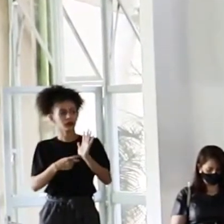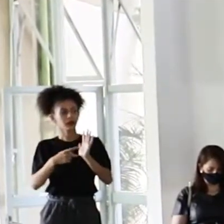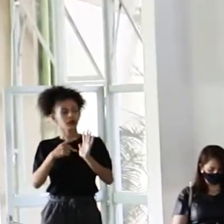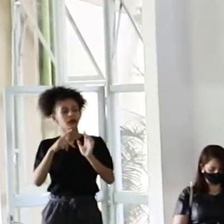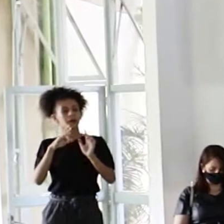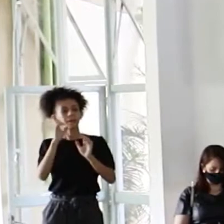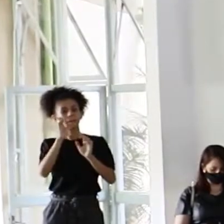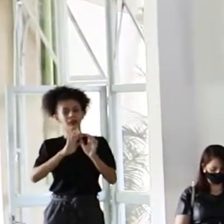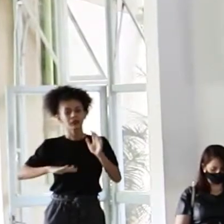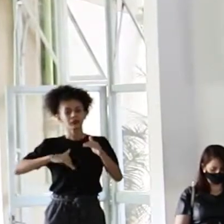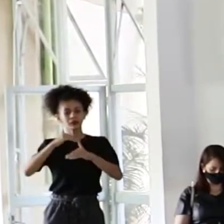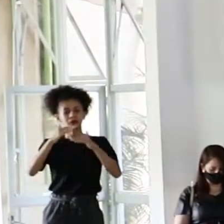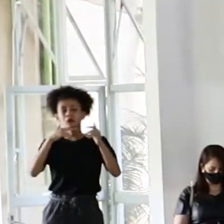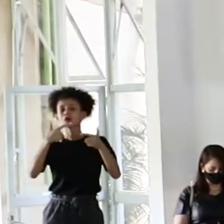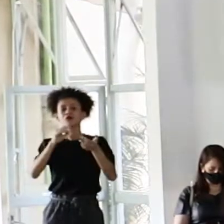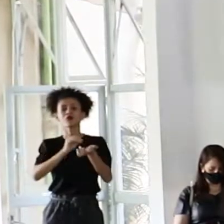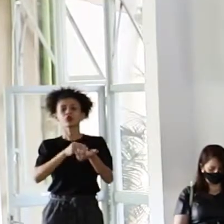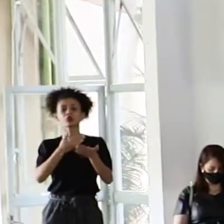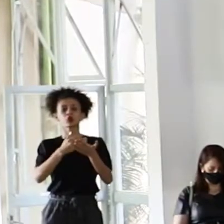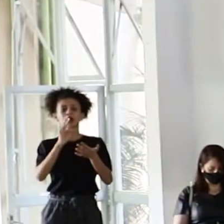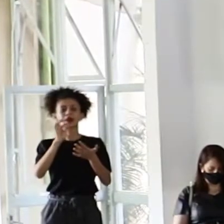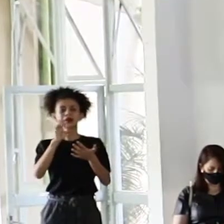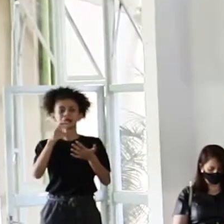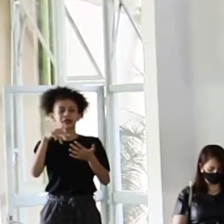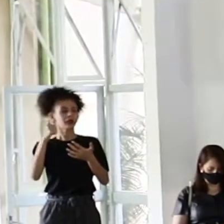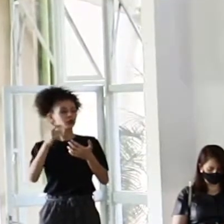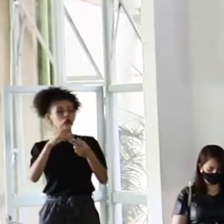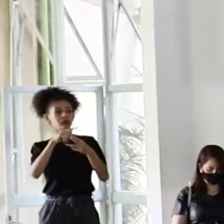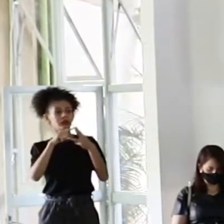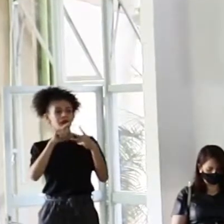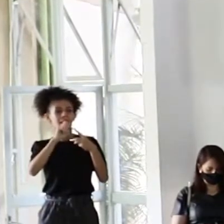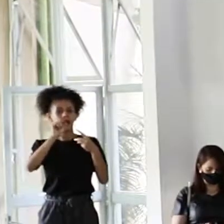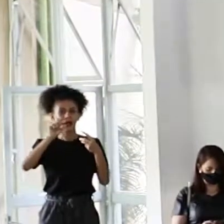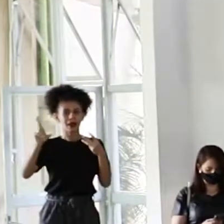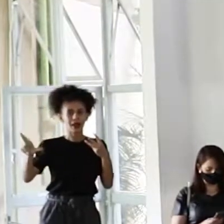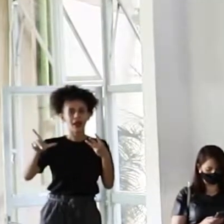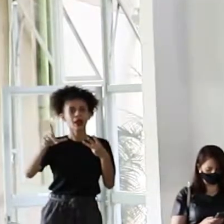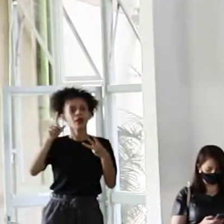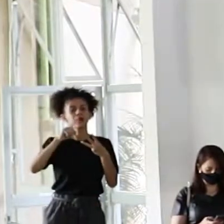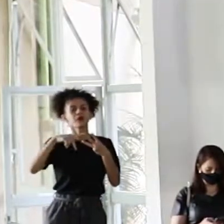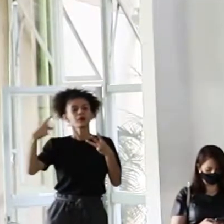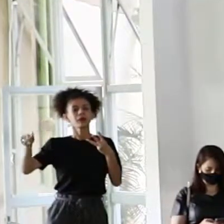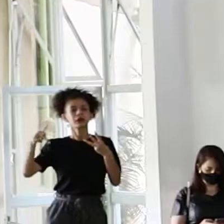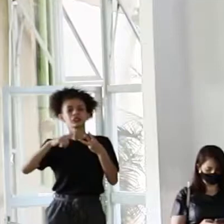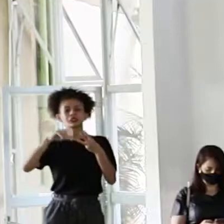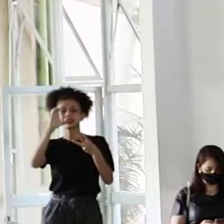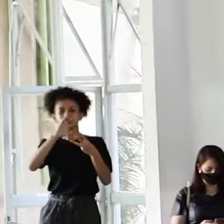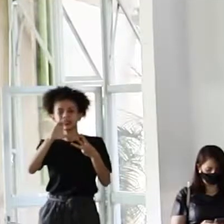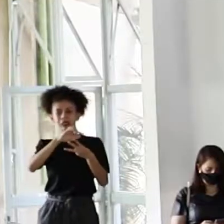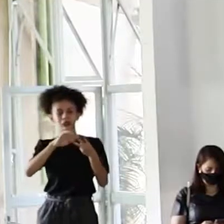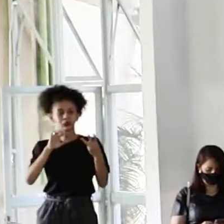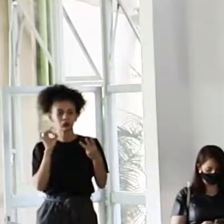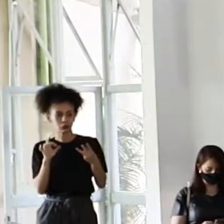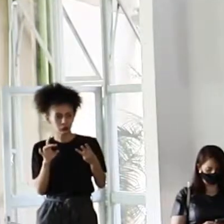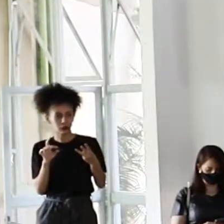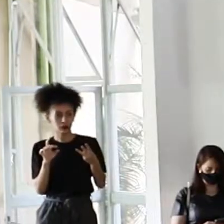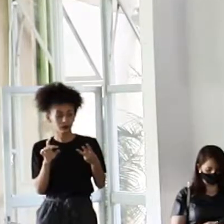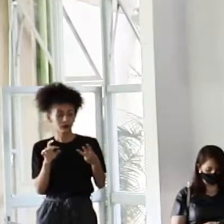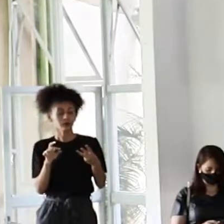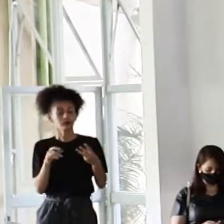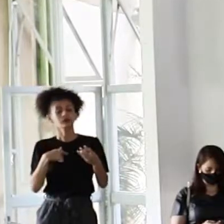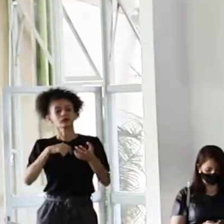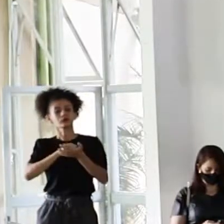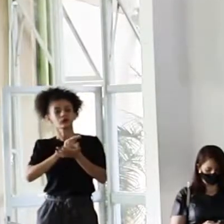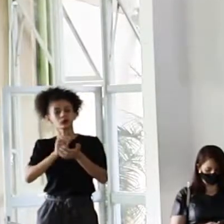Areal Escola Técnica Brasília Planaltina e Ceilândia assinei um convênio com o Governo Federal para conseguir mais 9 o